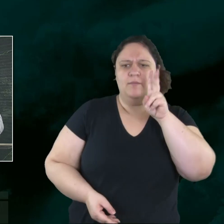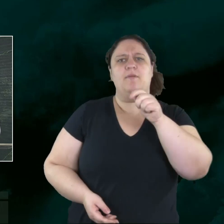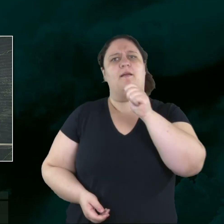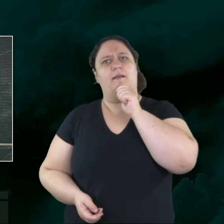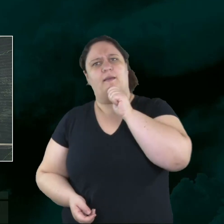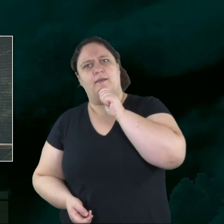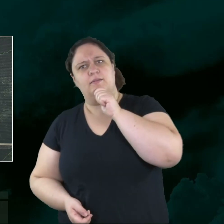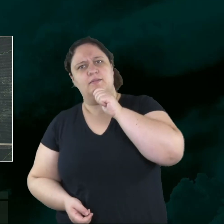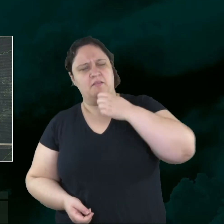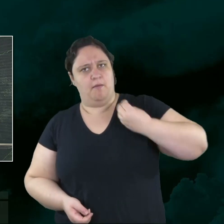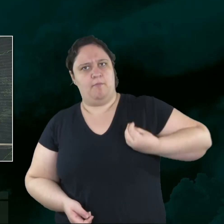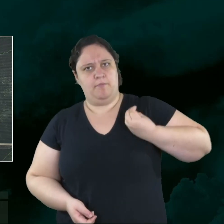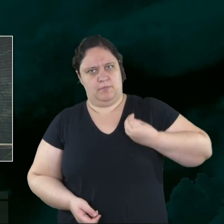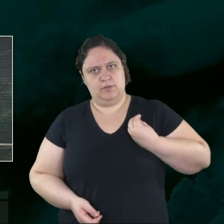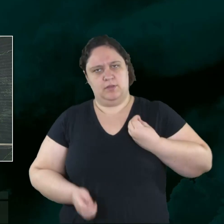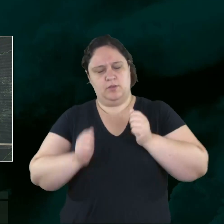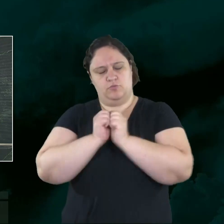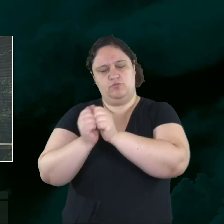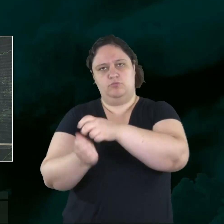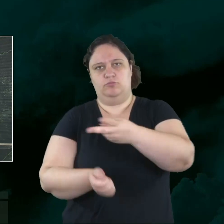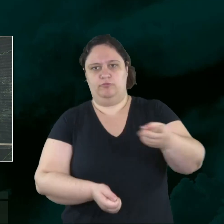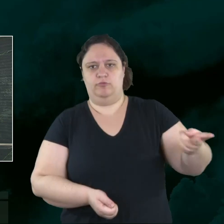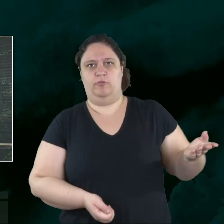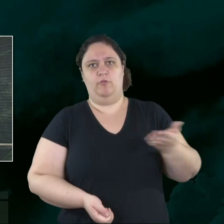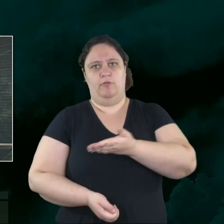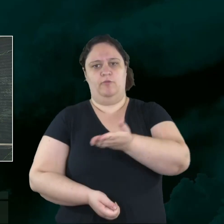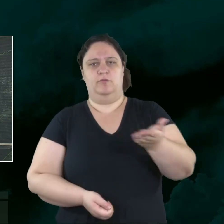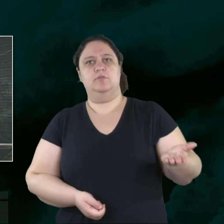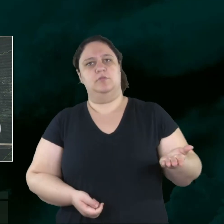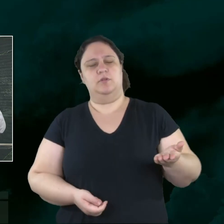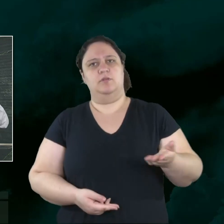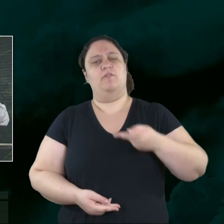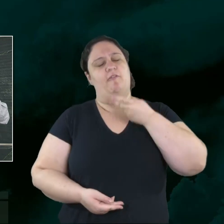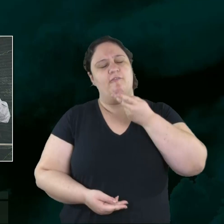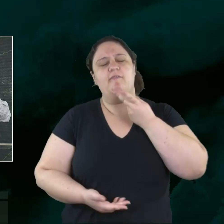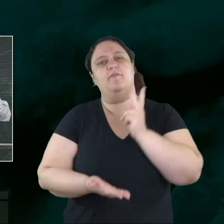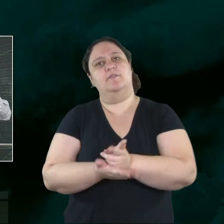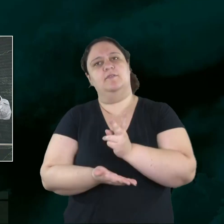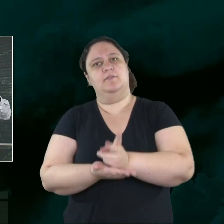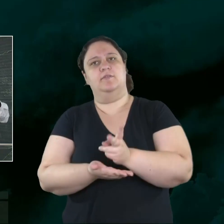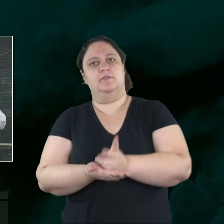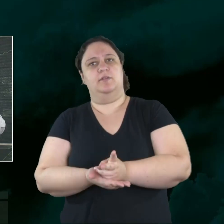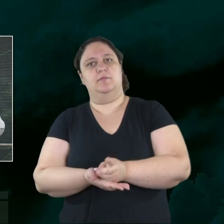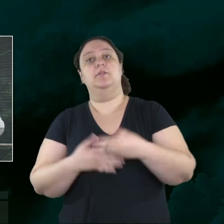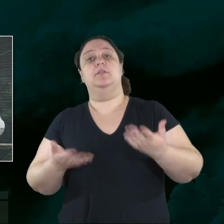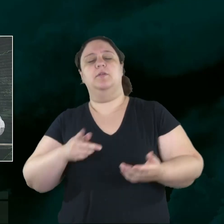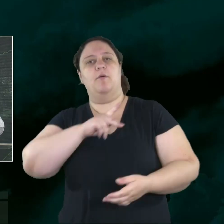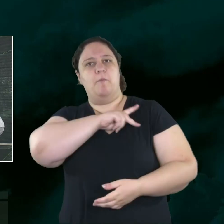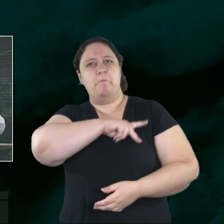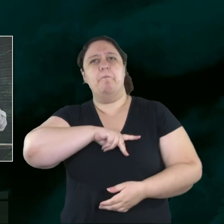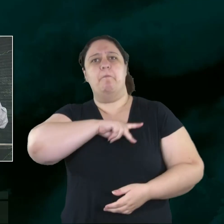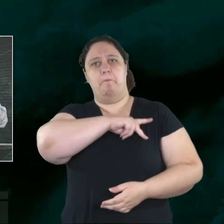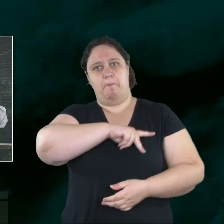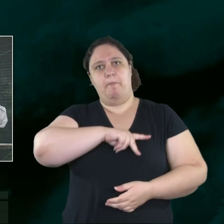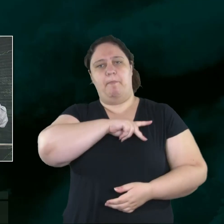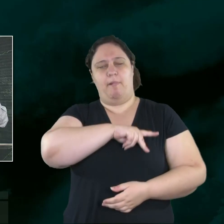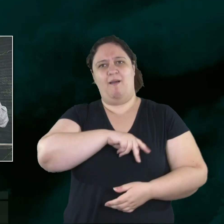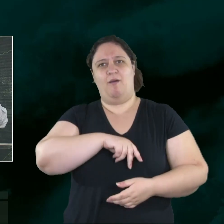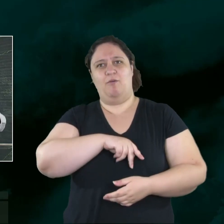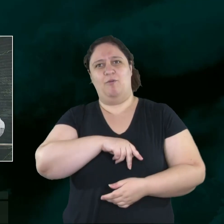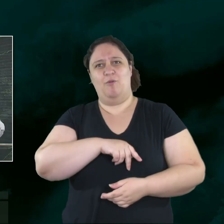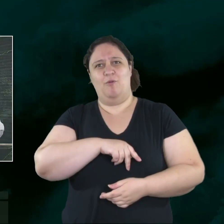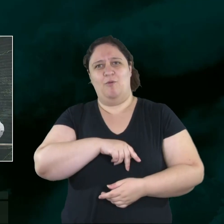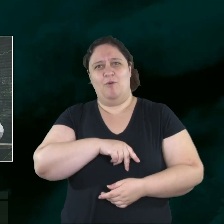eu costumava dizer-vos essas coisas, quer dizer, Paulo, mesmo com a sua curta permanência